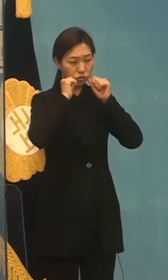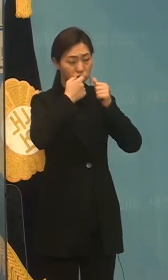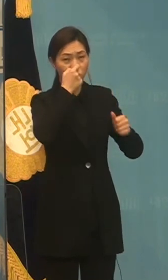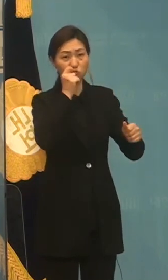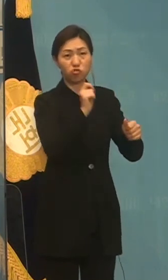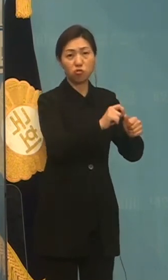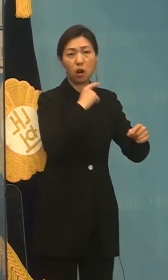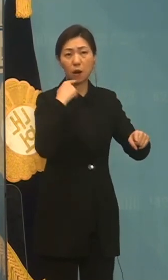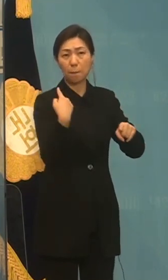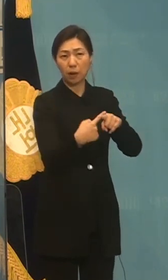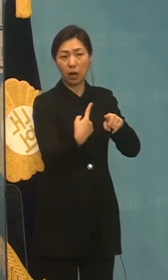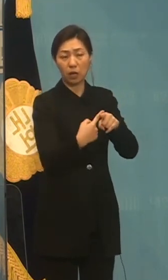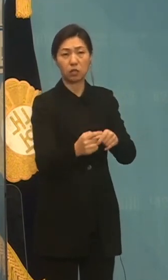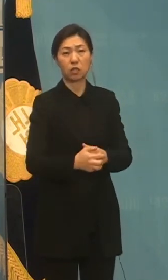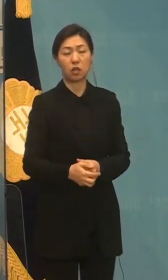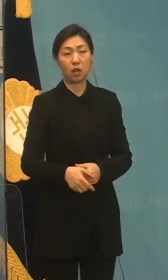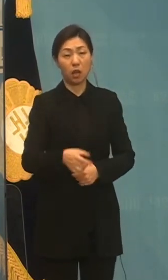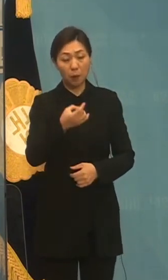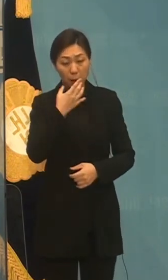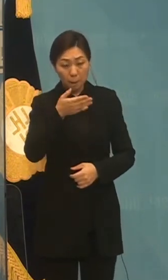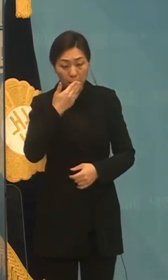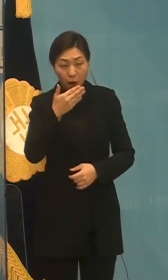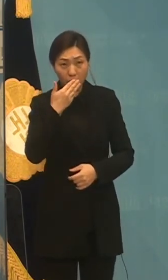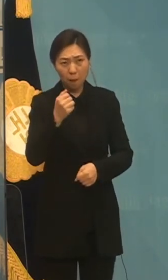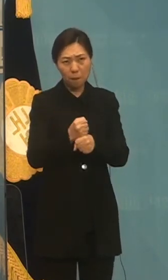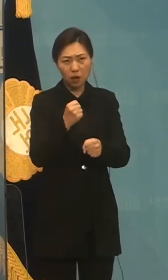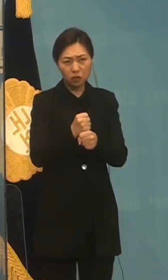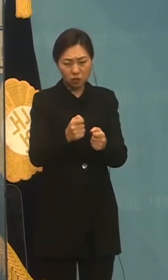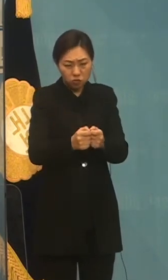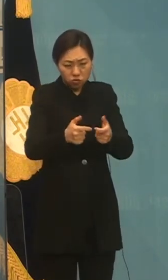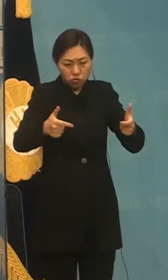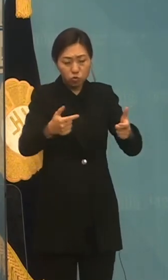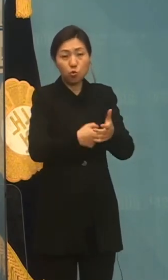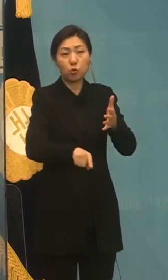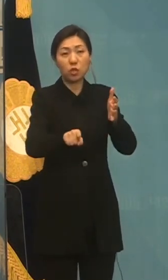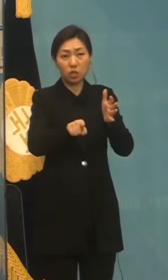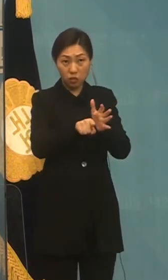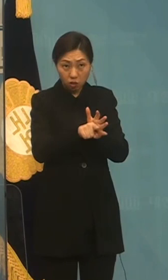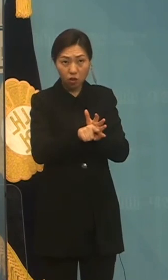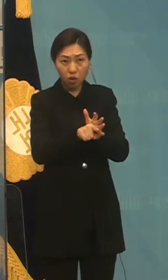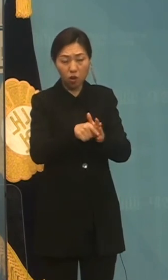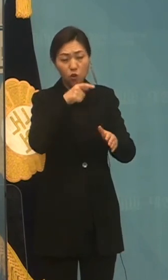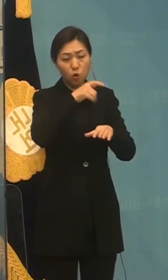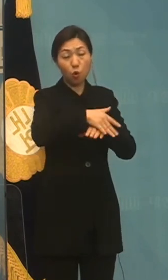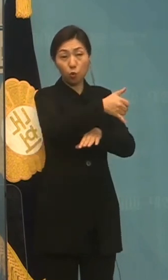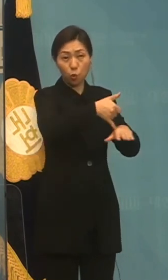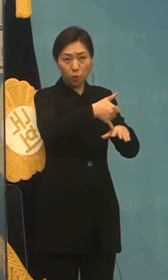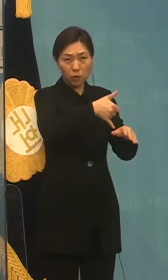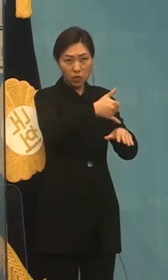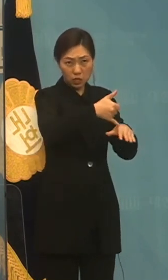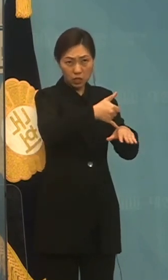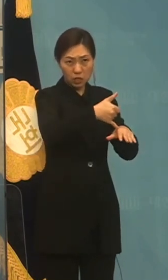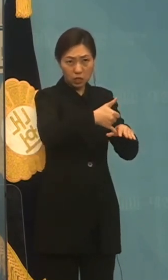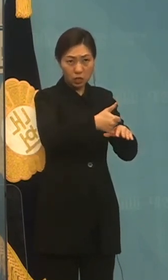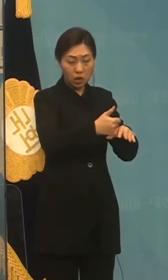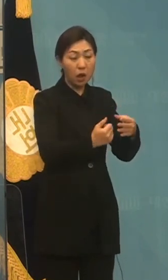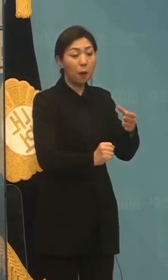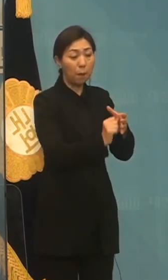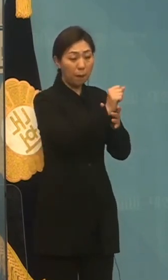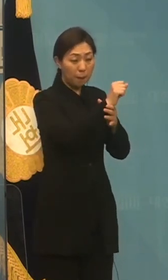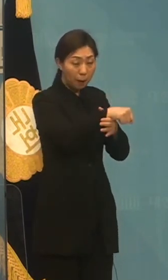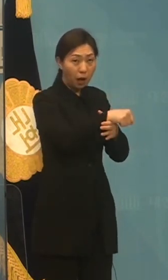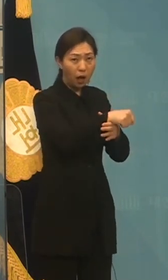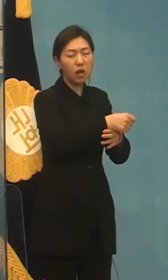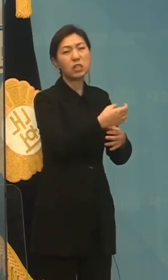처사입니다. 식량 자금률을 높이기 위해서는 농민이 생산한 식량에 대한 정당한 값이